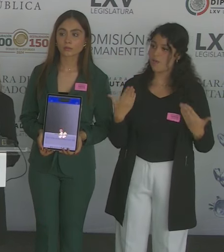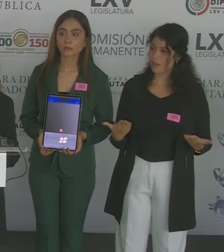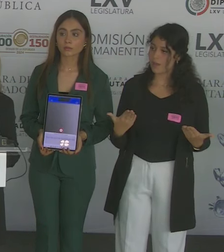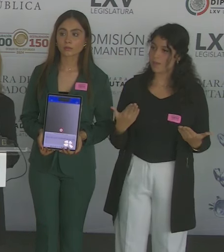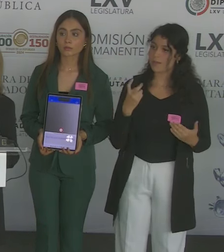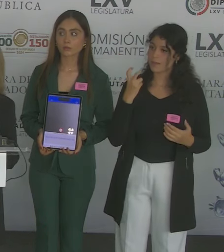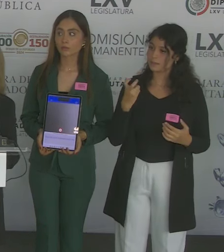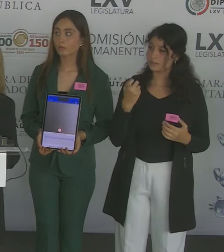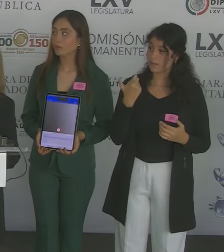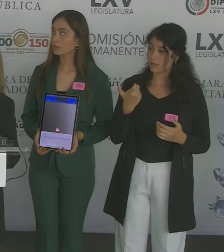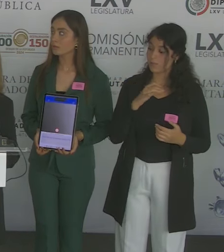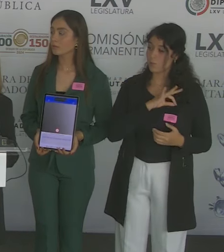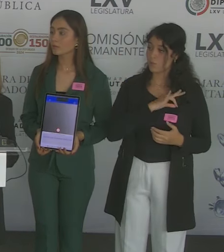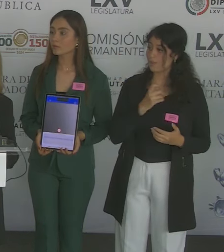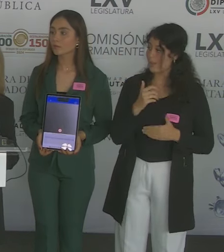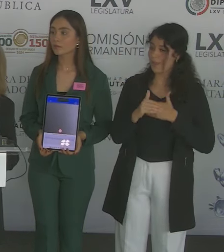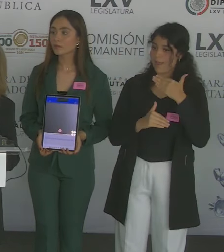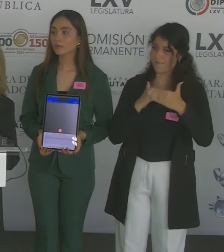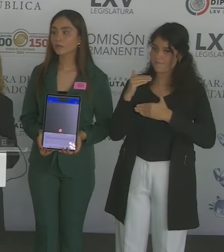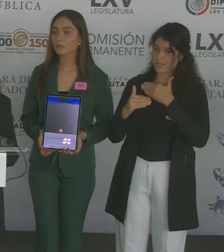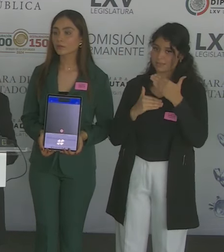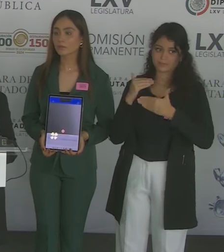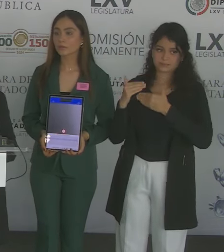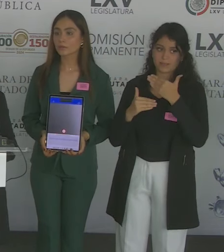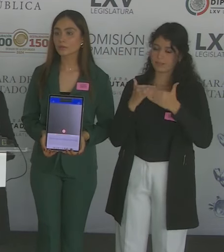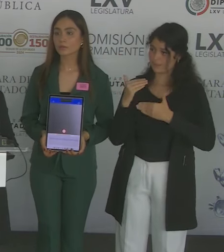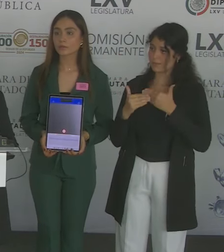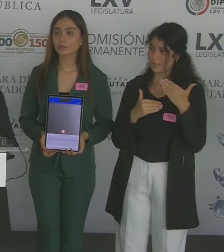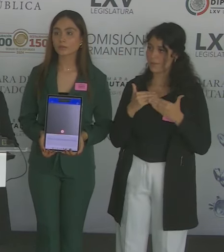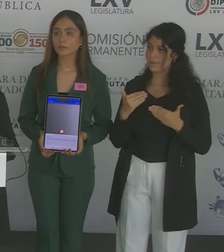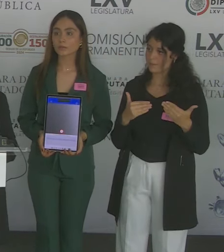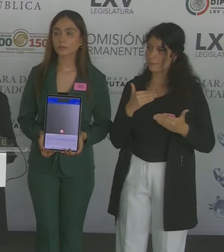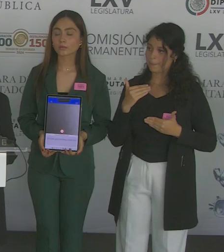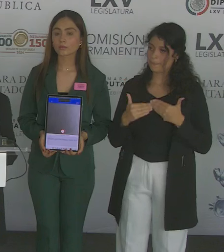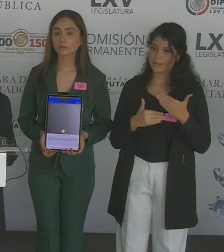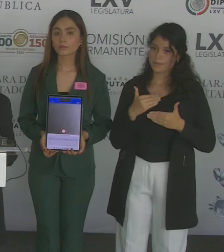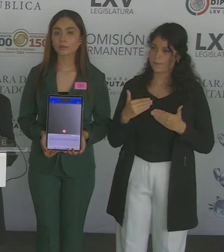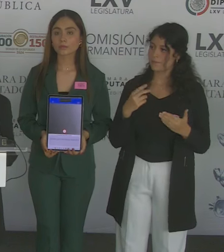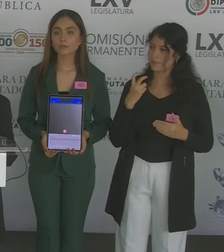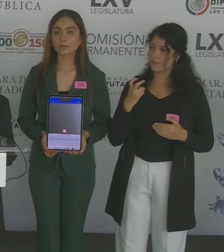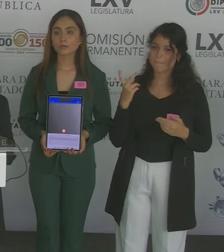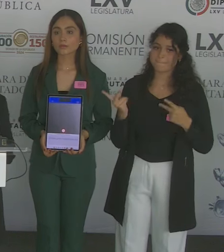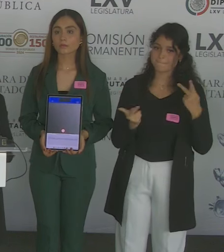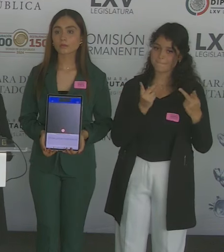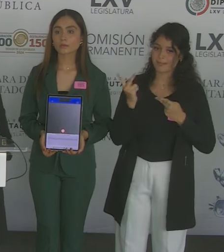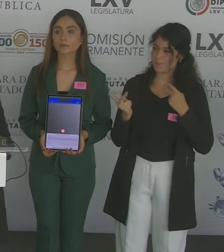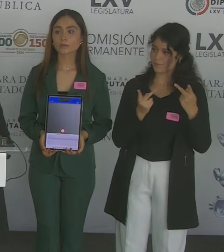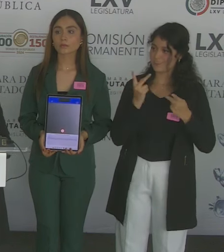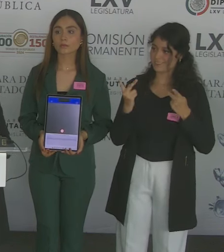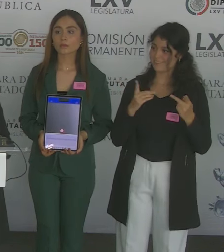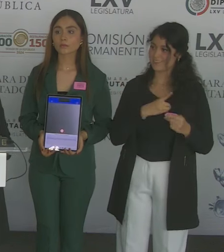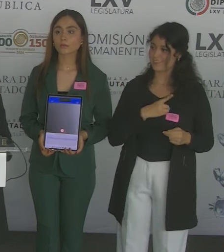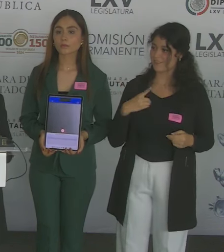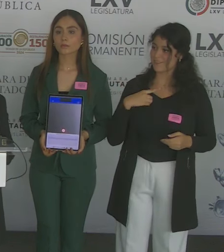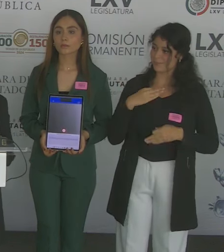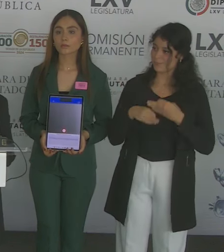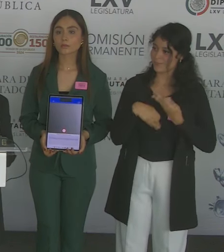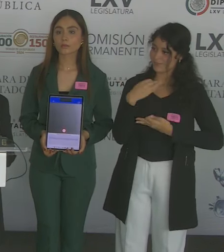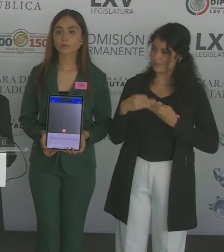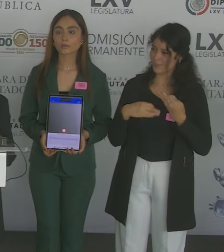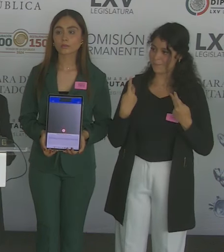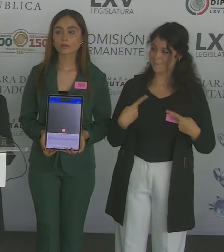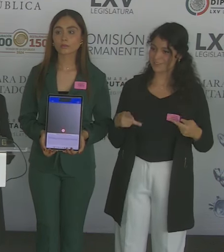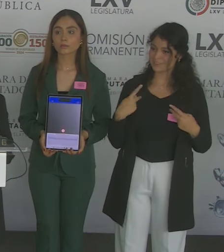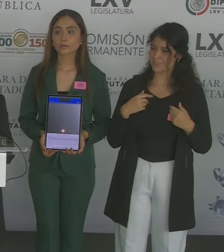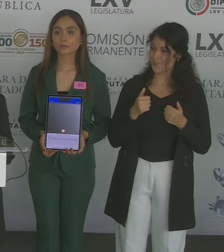nosotros vamos también a obviar y a dar un paso avanzado a las consultas que se les van a tener tener que hacer a las personas con esta